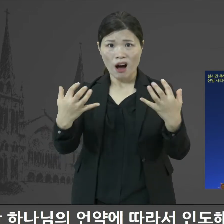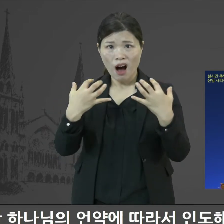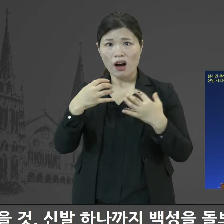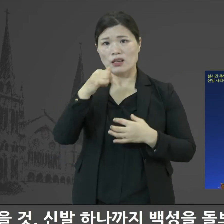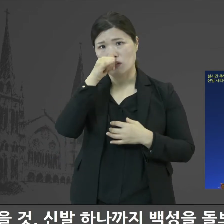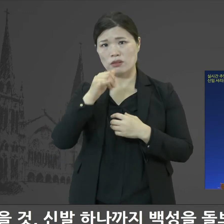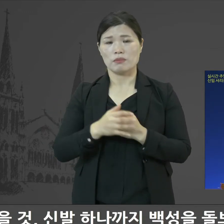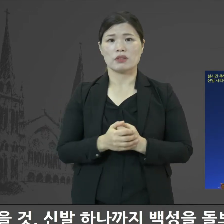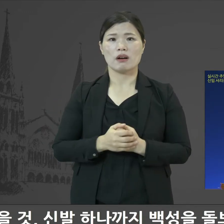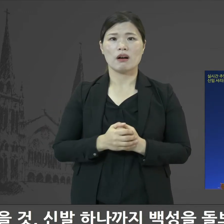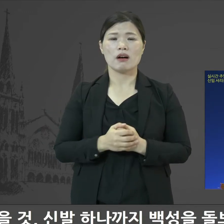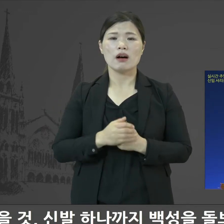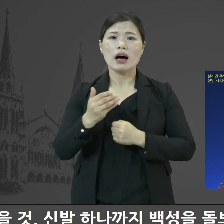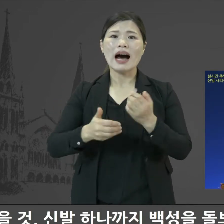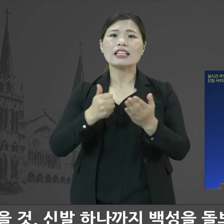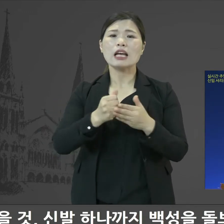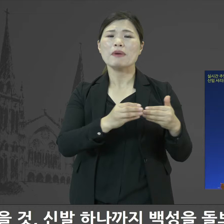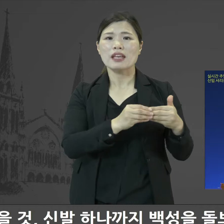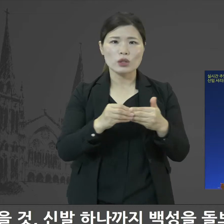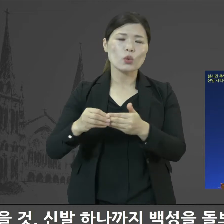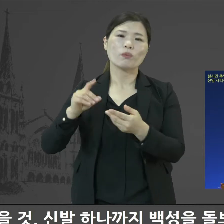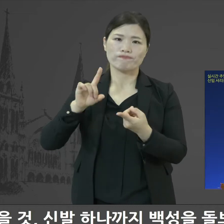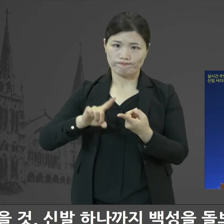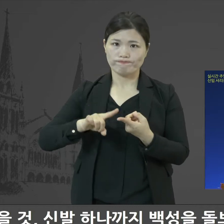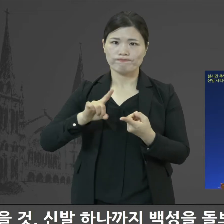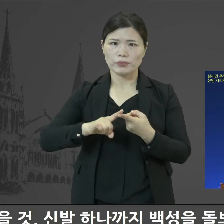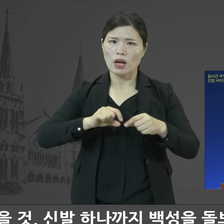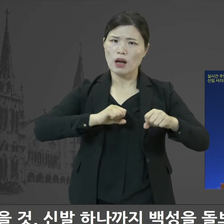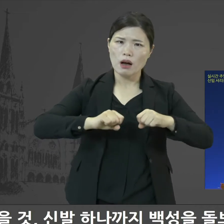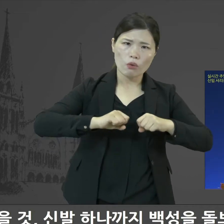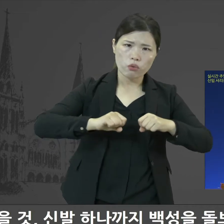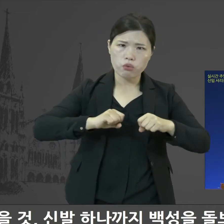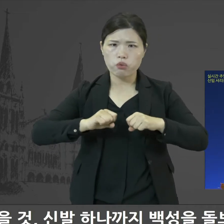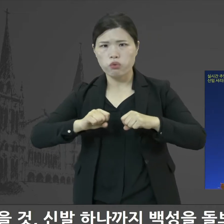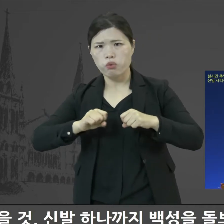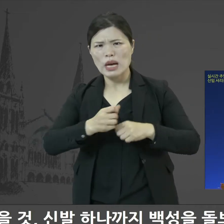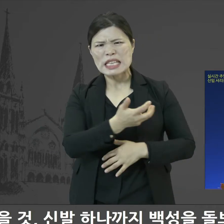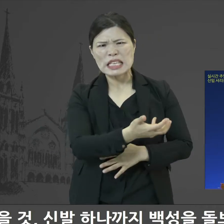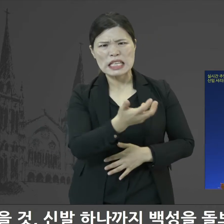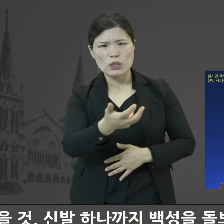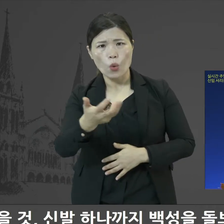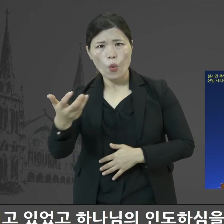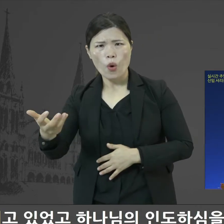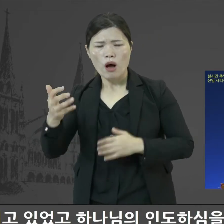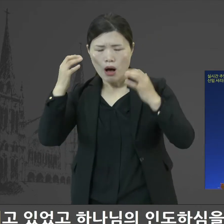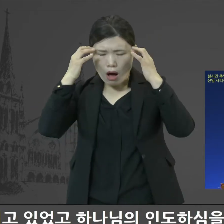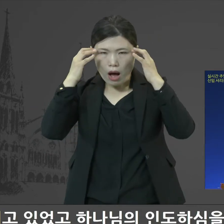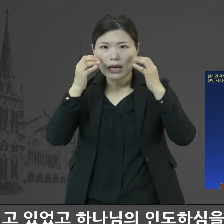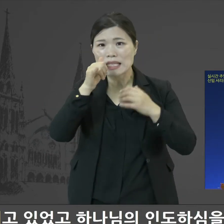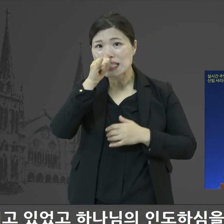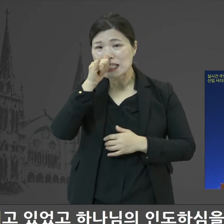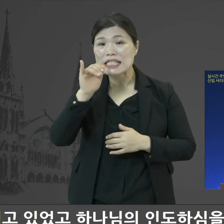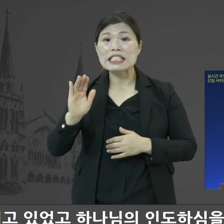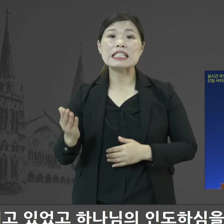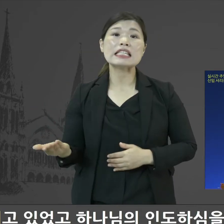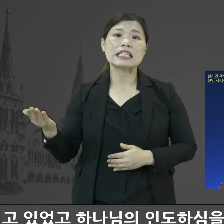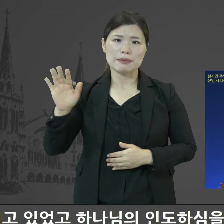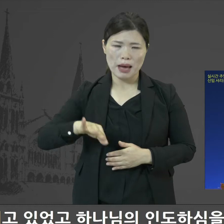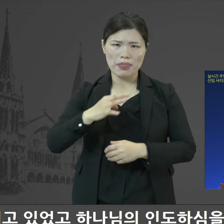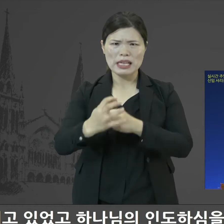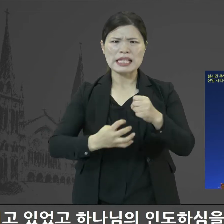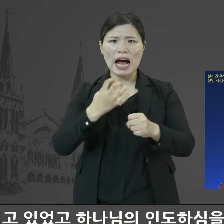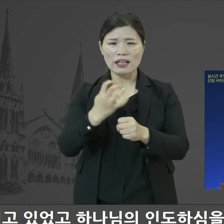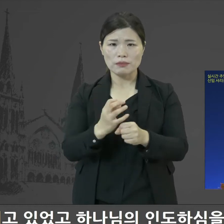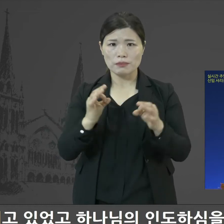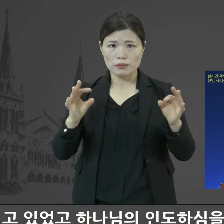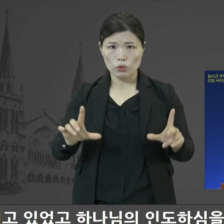늘 하나님의 인도하심을 따라 움직이고 또 이동해야 하는 그런 고달픈 삶이었지만 그 40년의 광야의